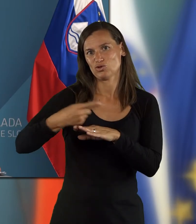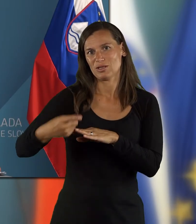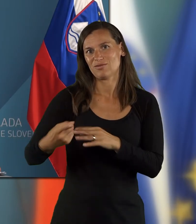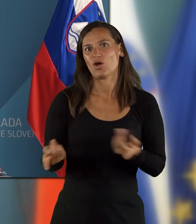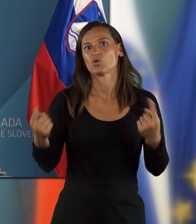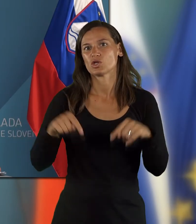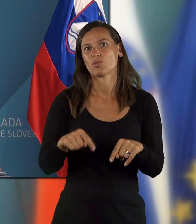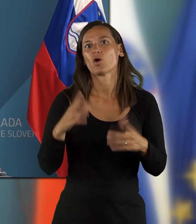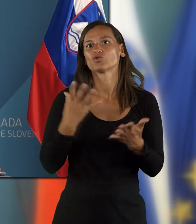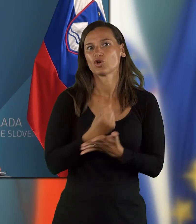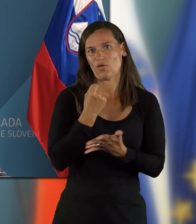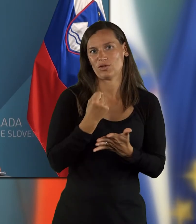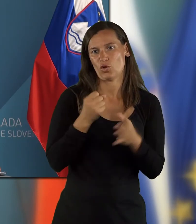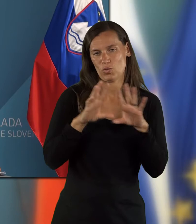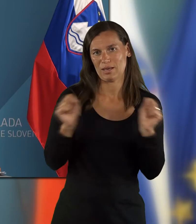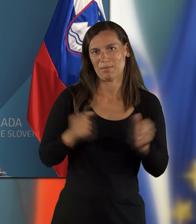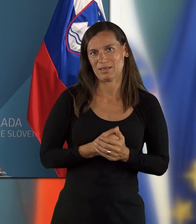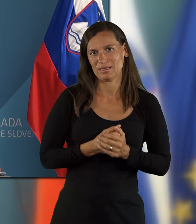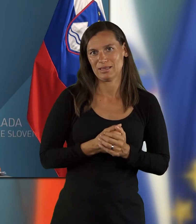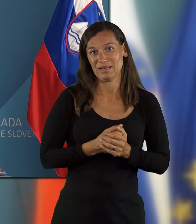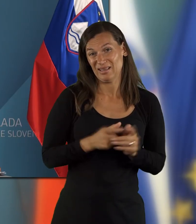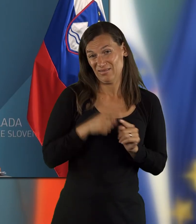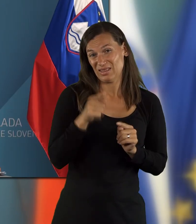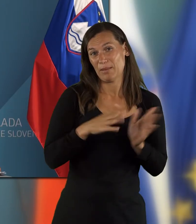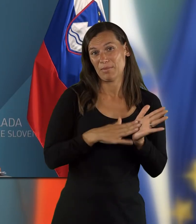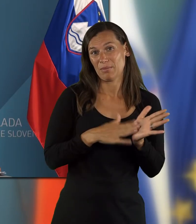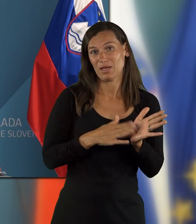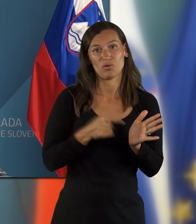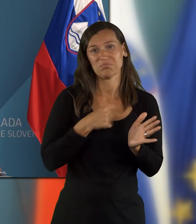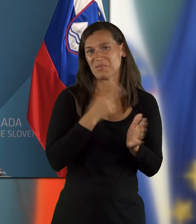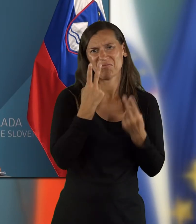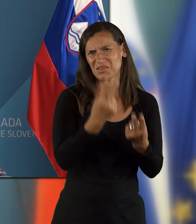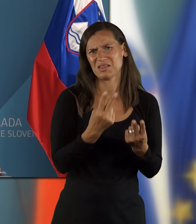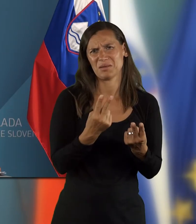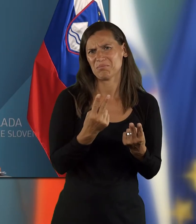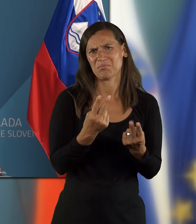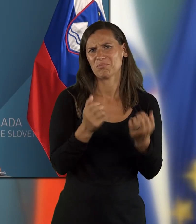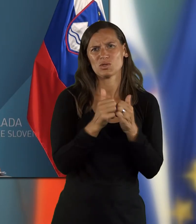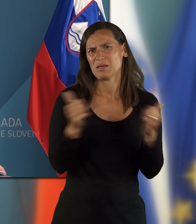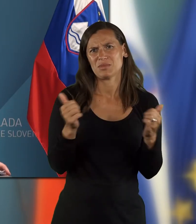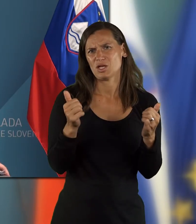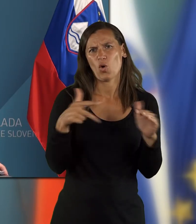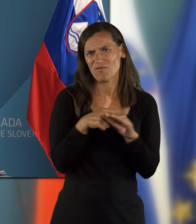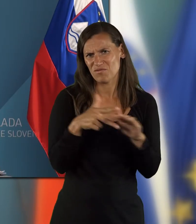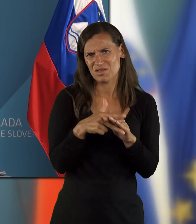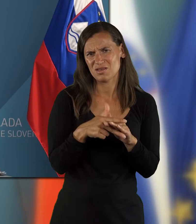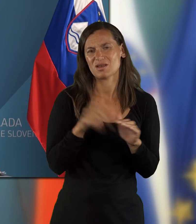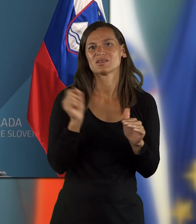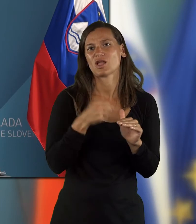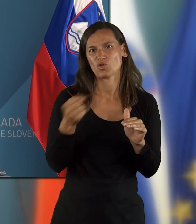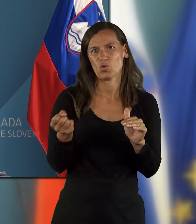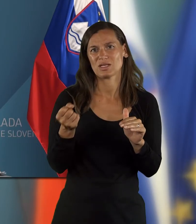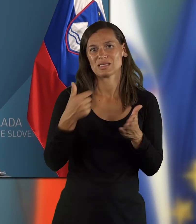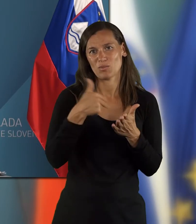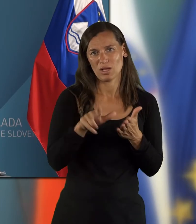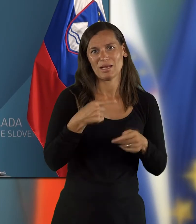nadaljnje odločitve oziroma učinkovito ukrepati. V tem primeru ne vidim posebnih